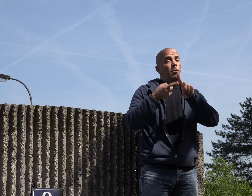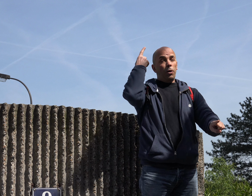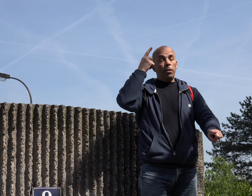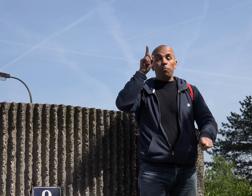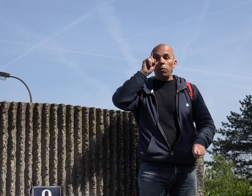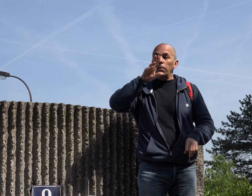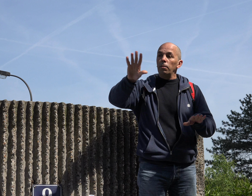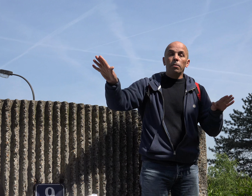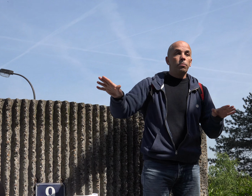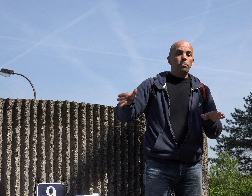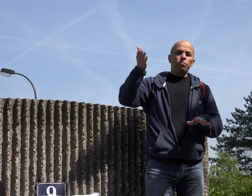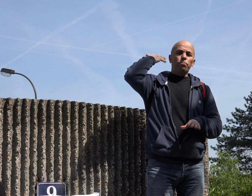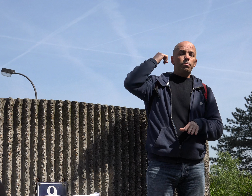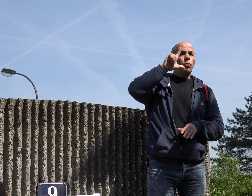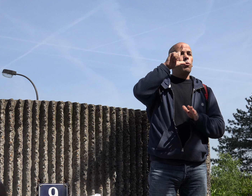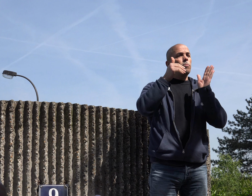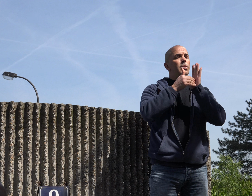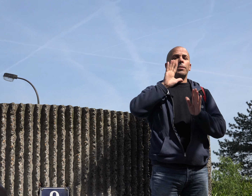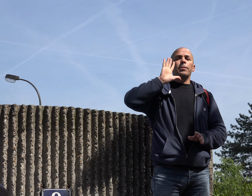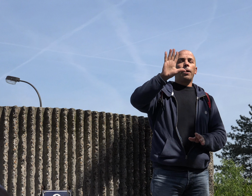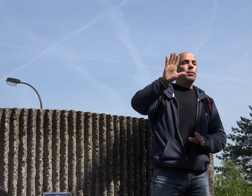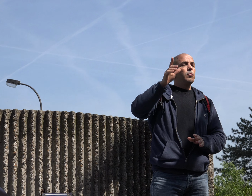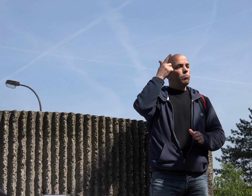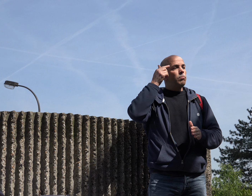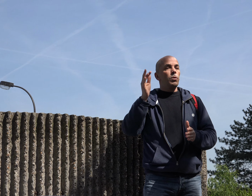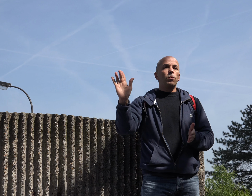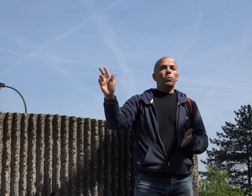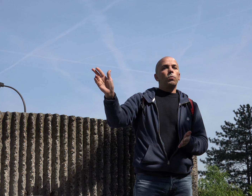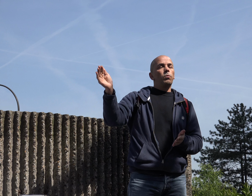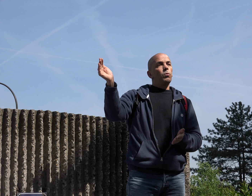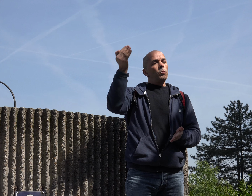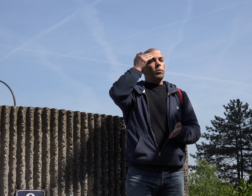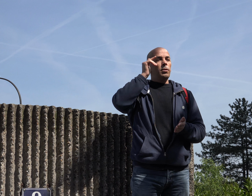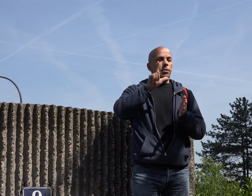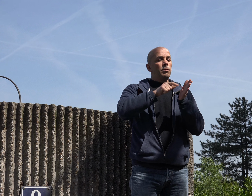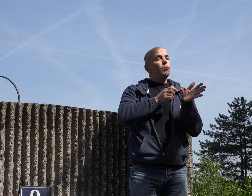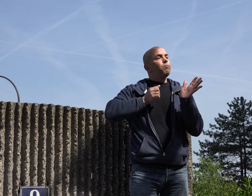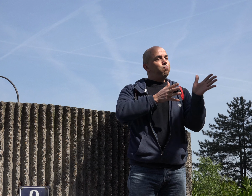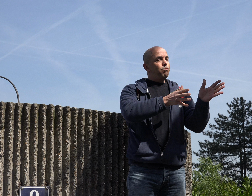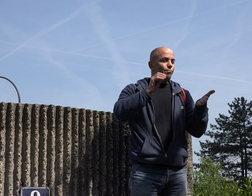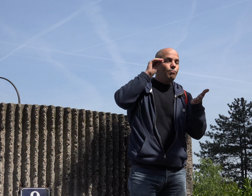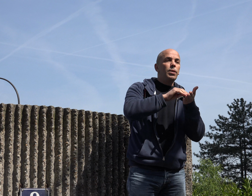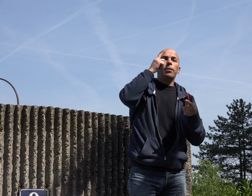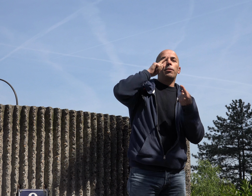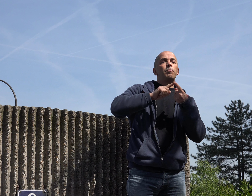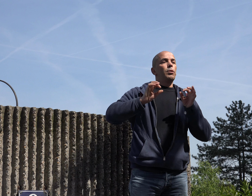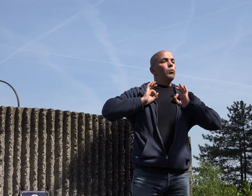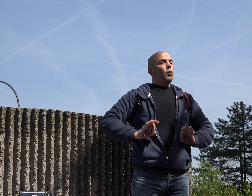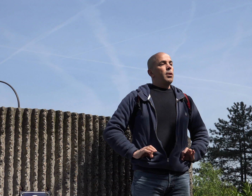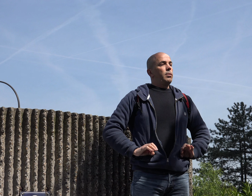Pour le CSA, c'est très important parce que donc en 2005, il y a eu cette reconnaissance de la langue des signes qui a été votée